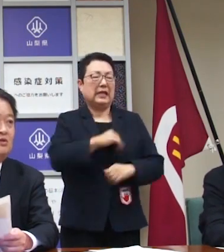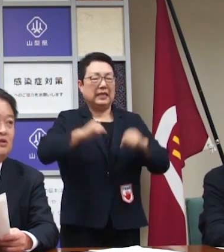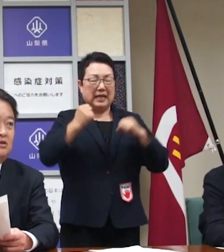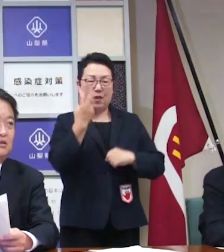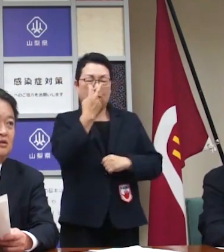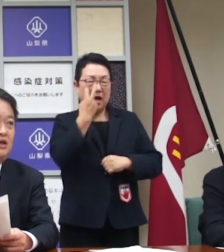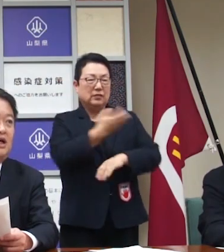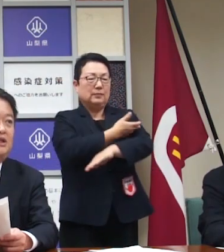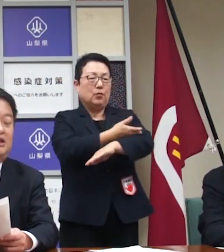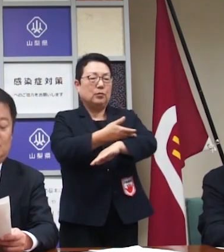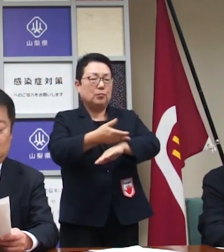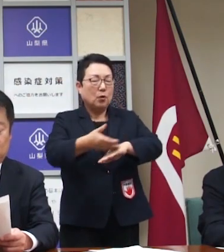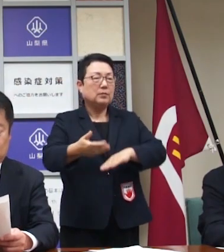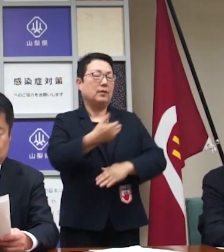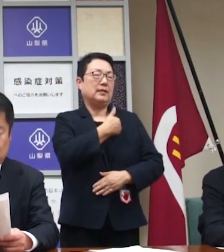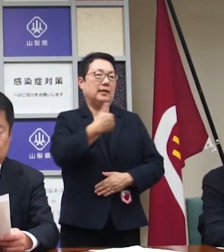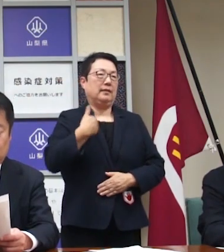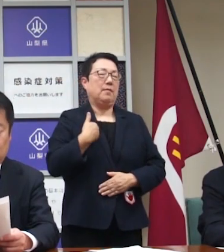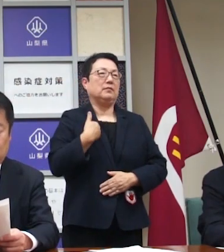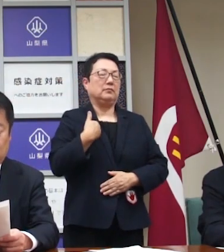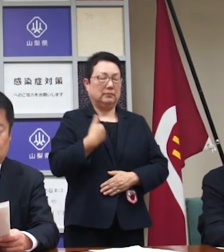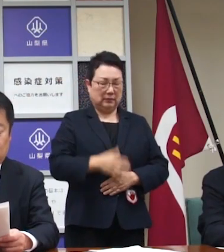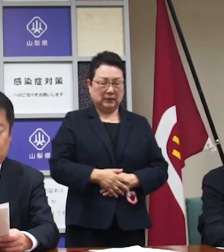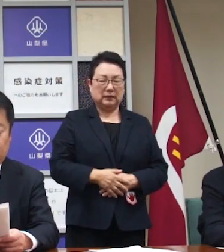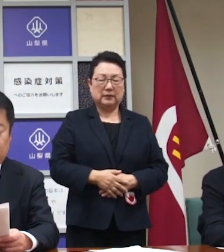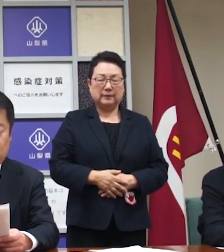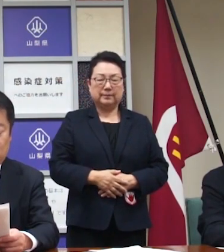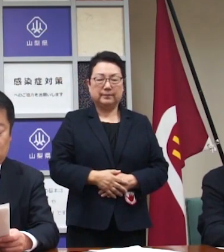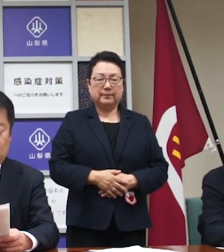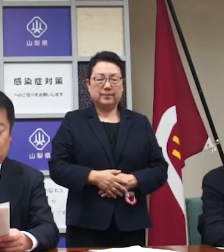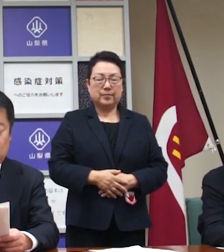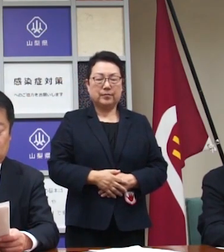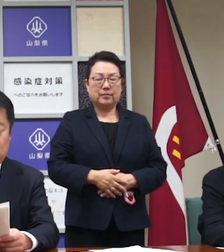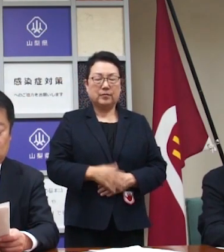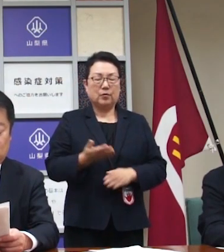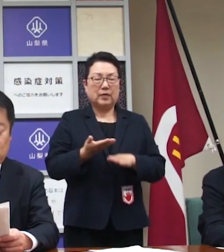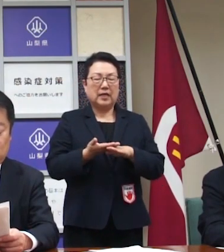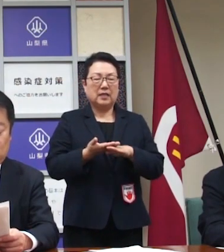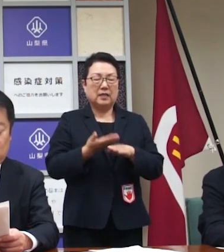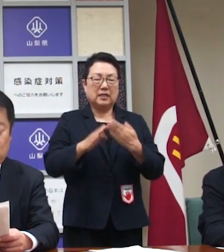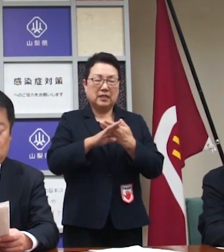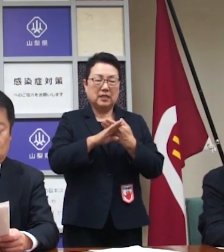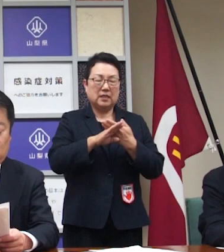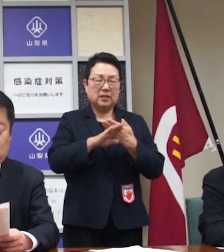確認のプロセスに入っておりますし、それ以上